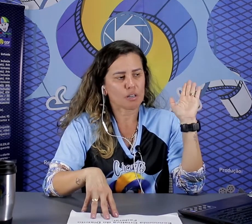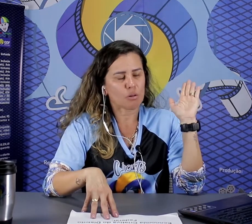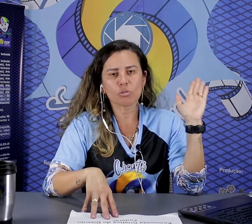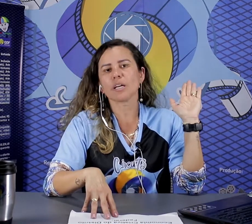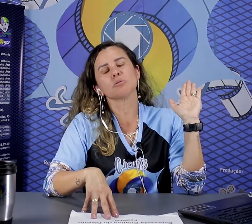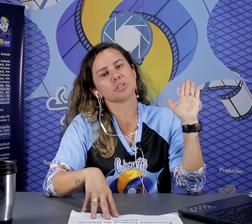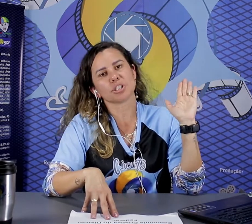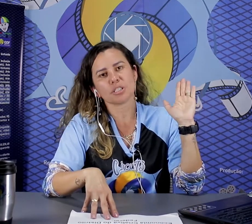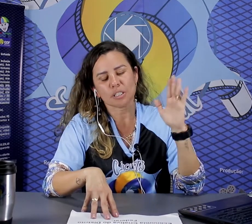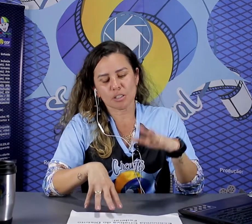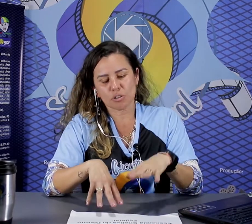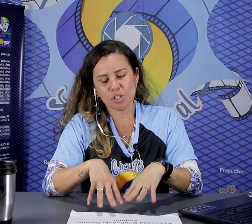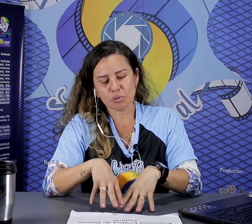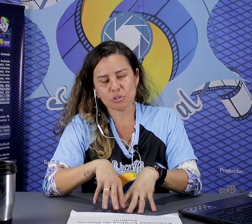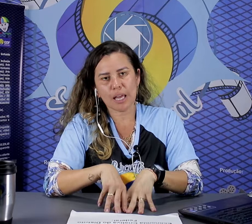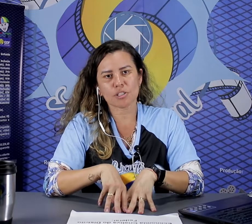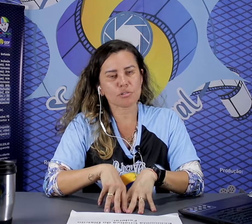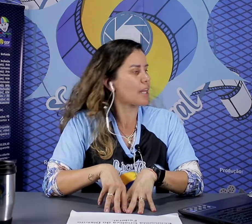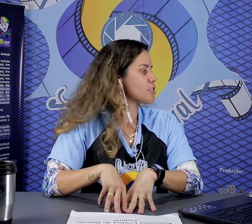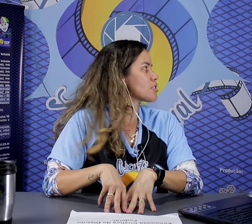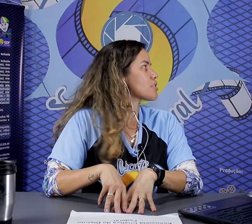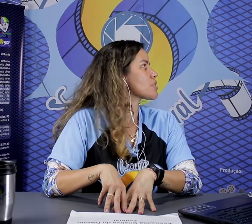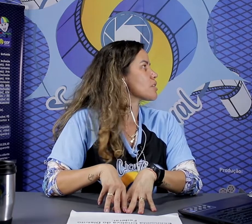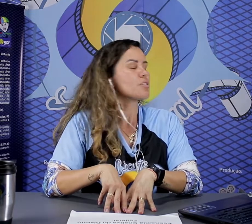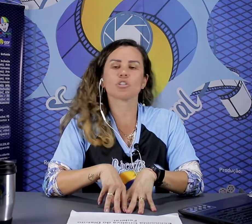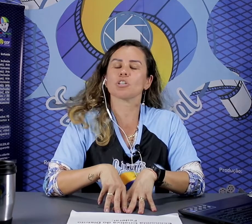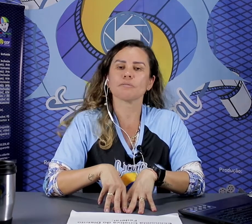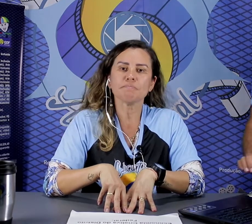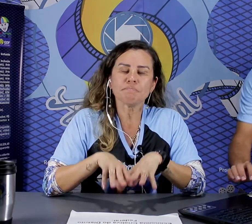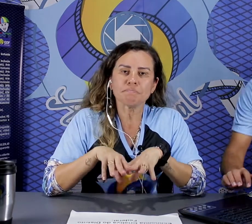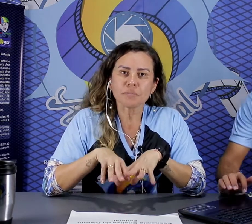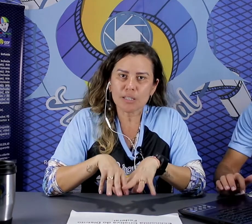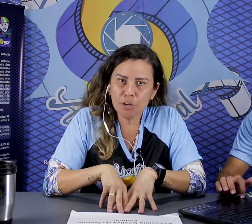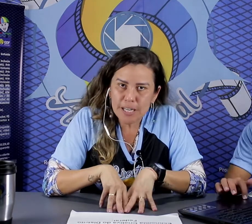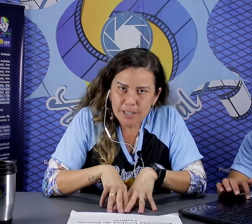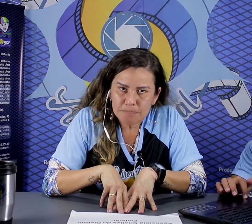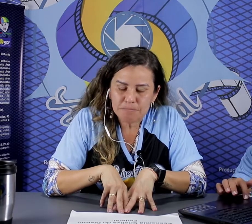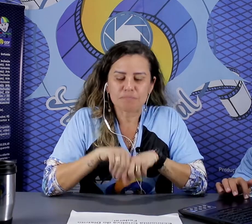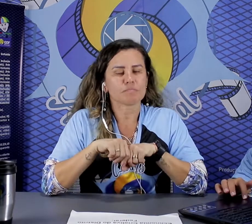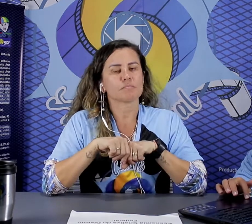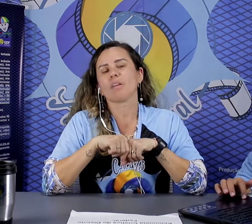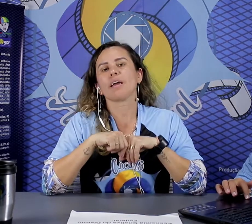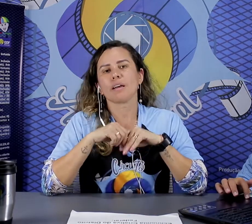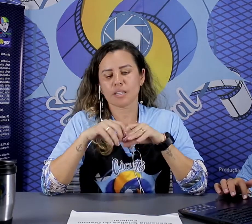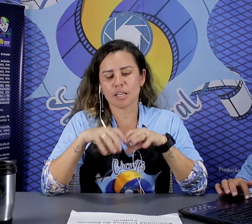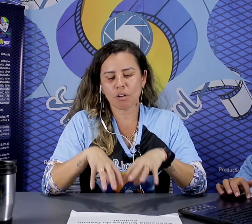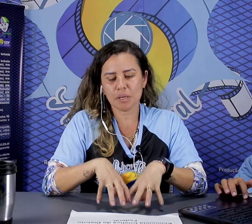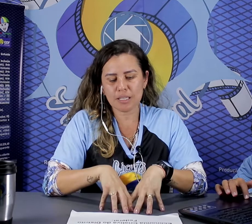ontem à noite. Nós temos o testes da orelhinha, né? Essa regulamentação,